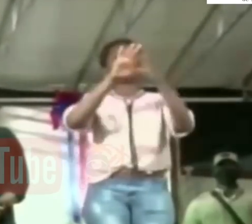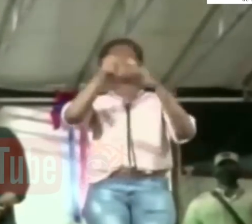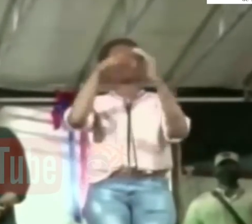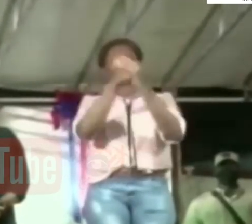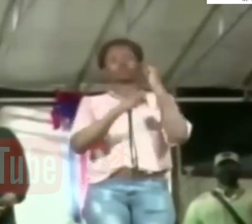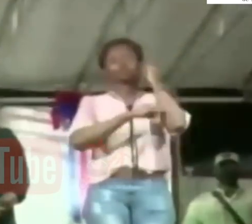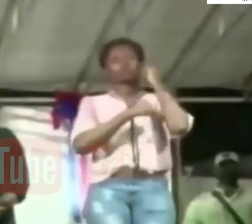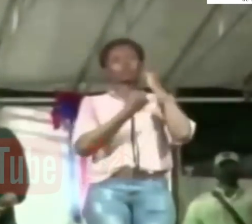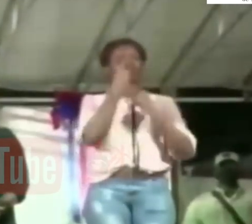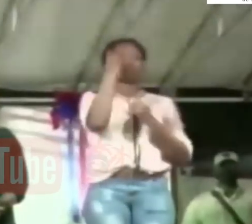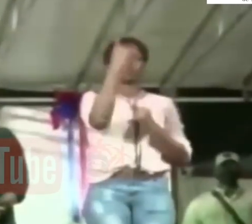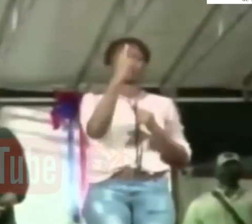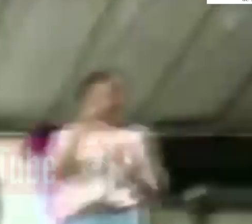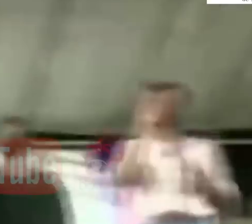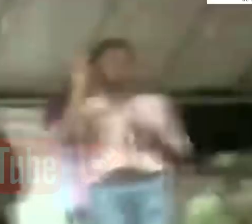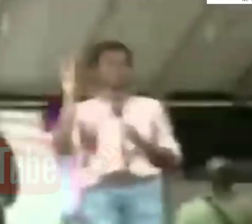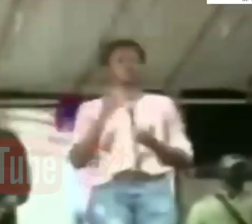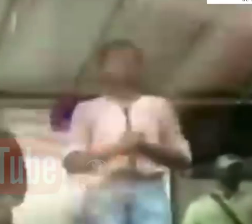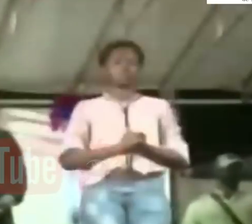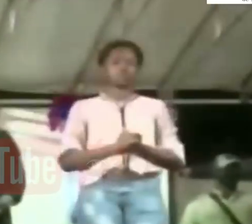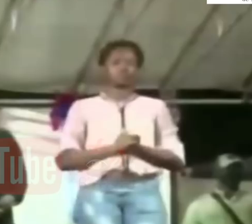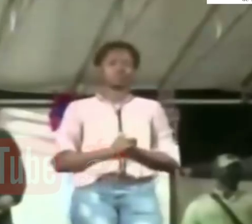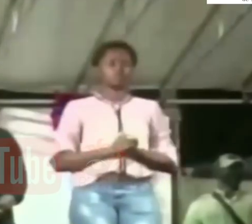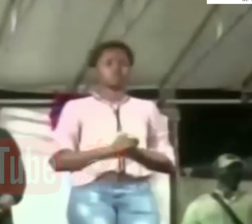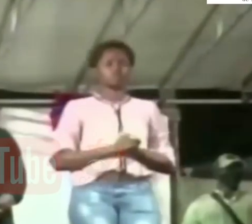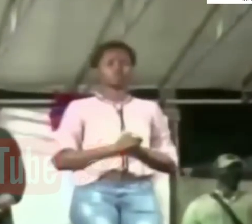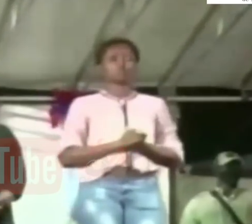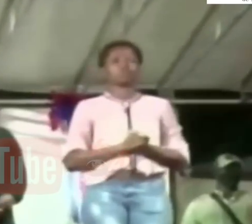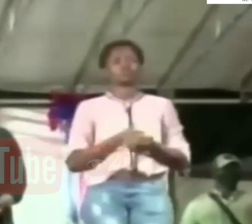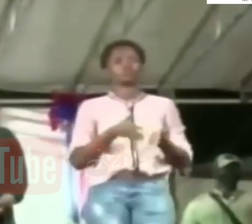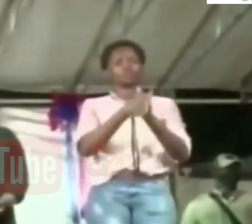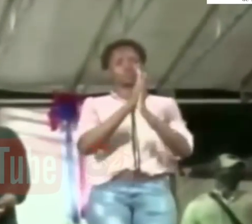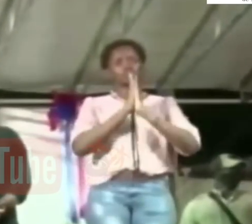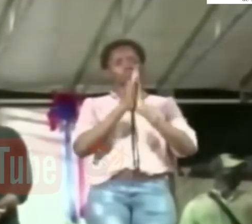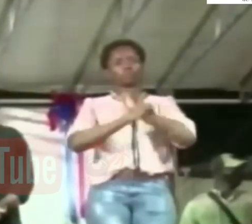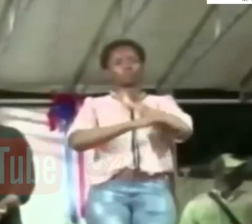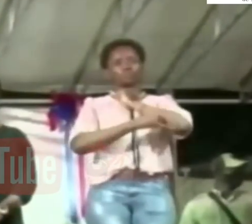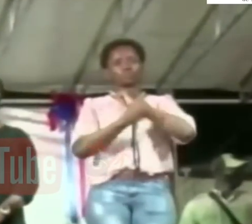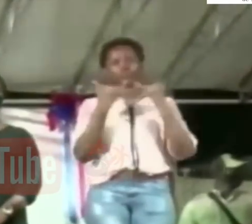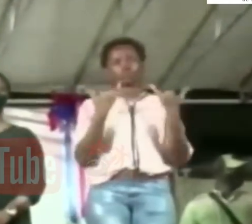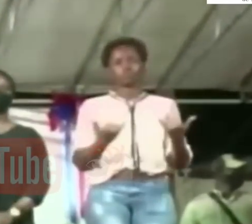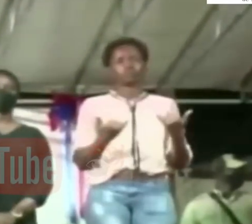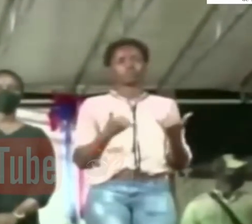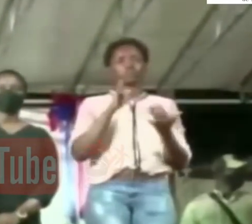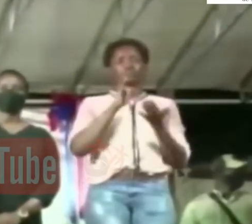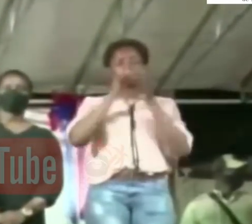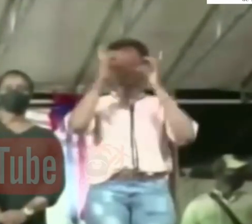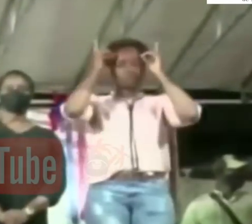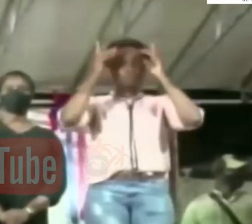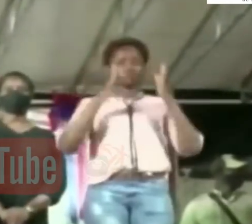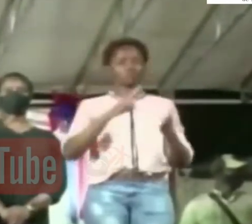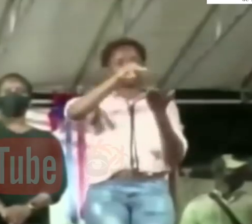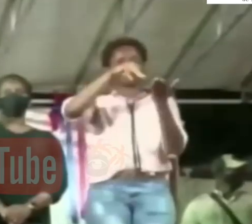Jérémy, au seul coup 6 MW. Demande Jérémy, je dis. D'après ça, directeur central